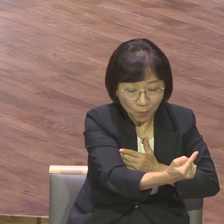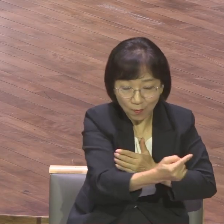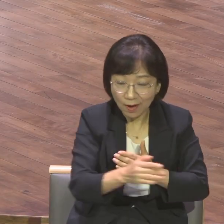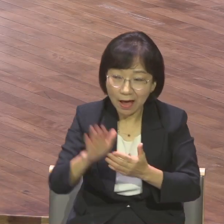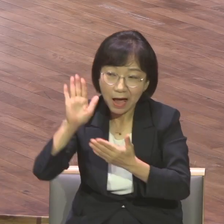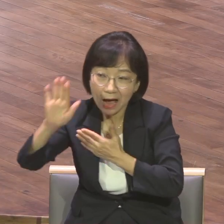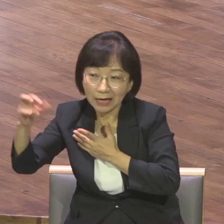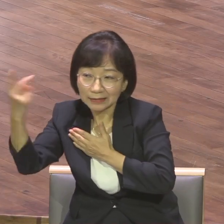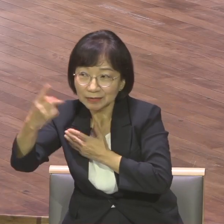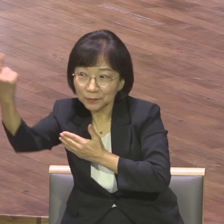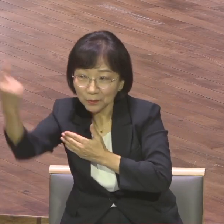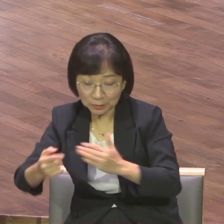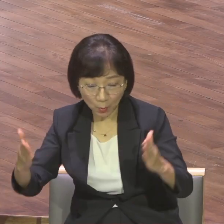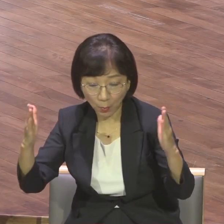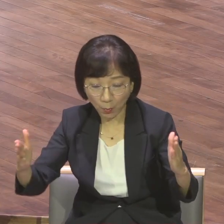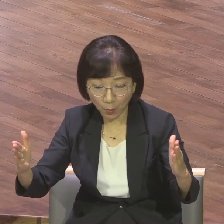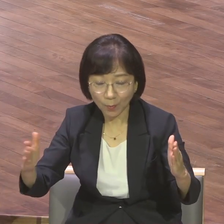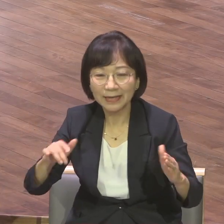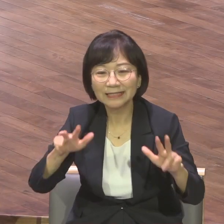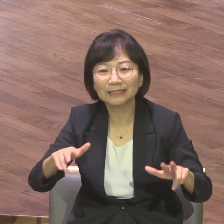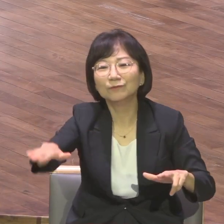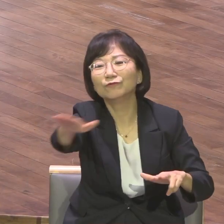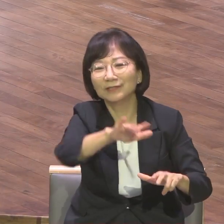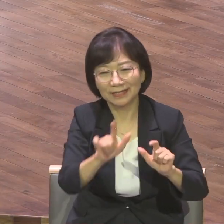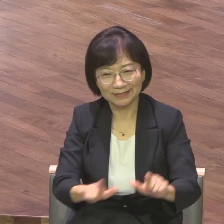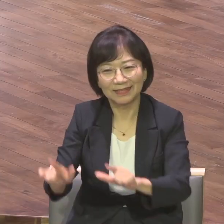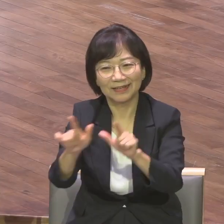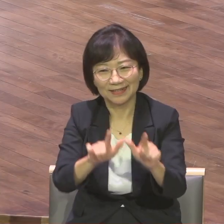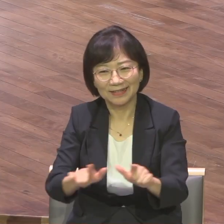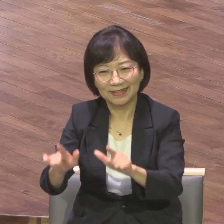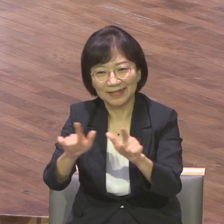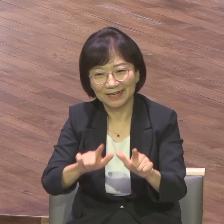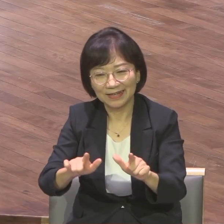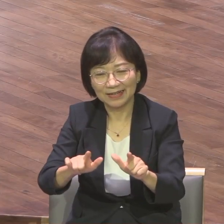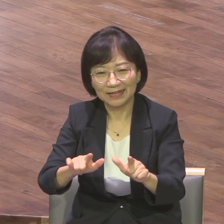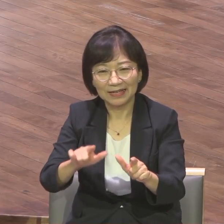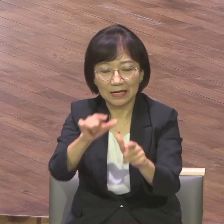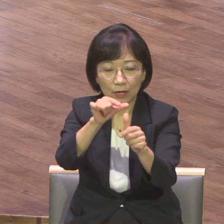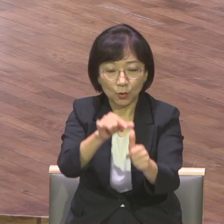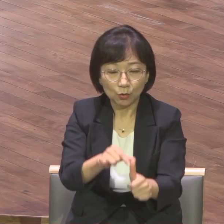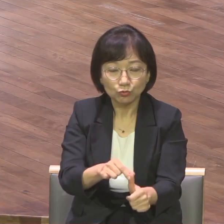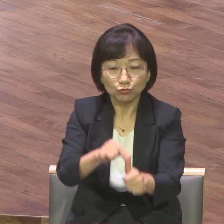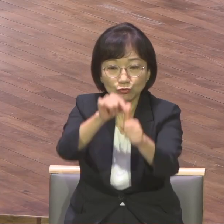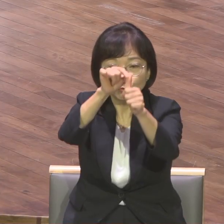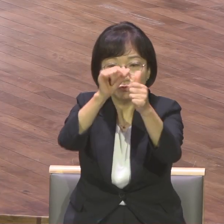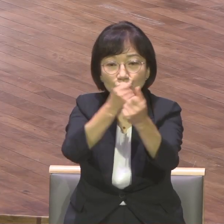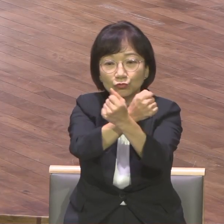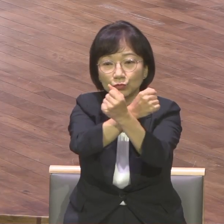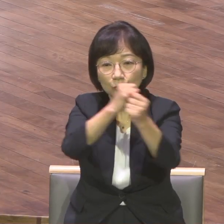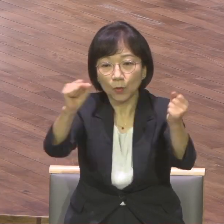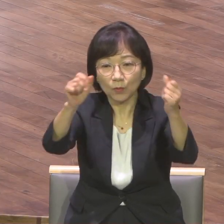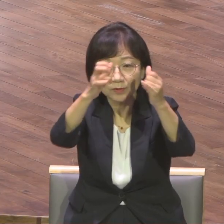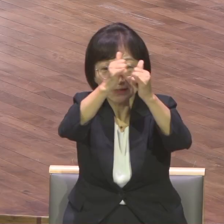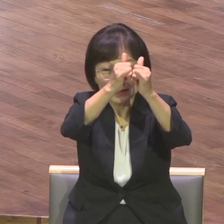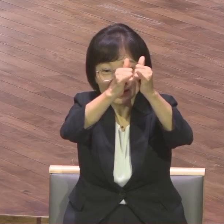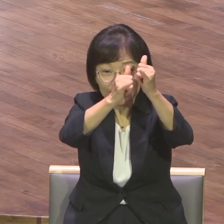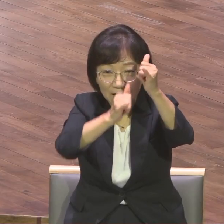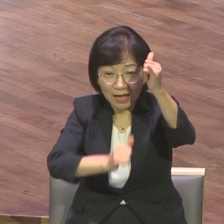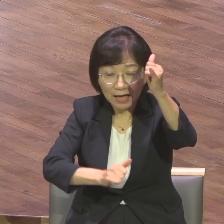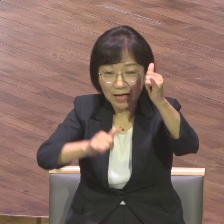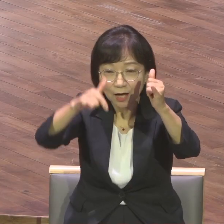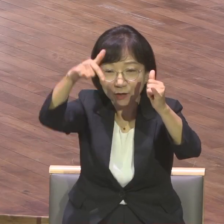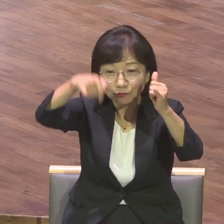초림과 재림 사이에, 그것도 재림이 가까운 시기에, 구속사의 시간표에 이제 재림이 흘러가고 있어요. 지금